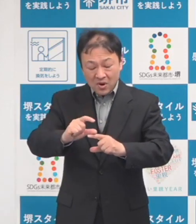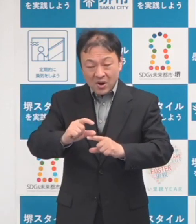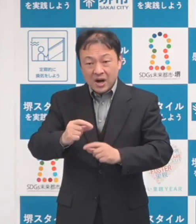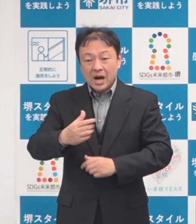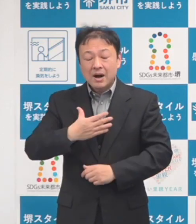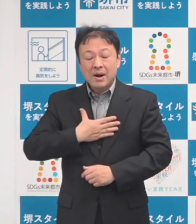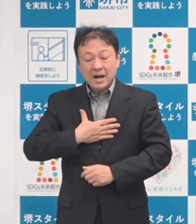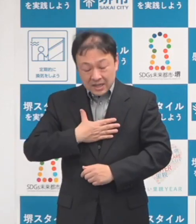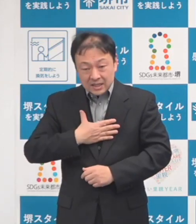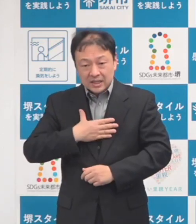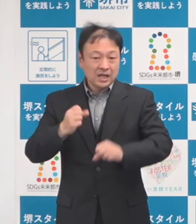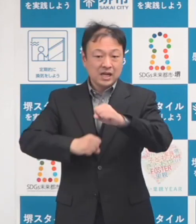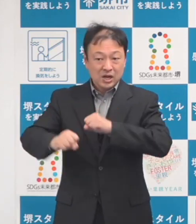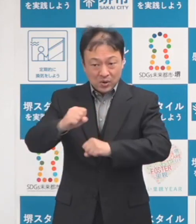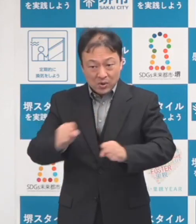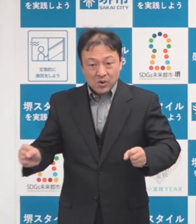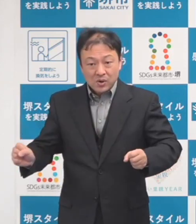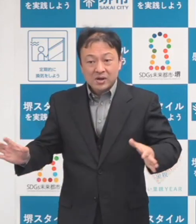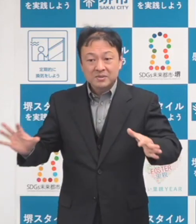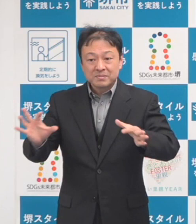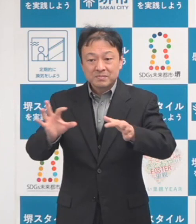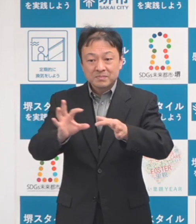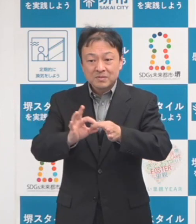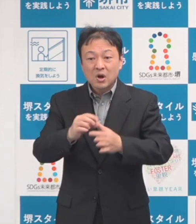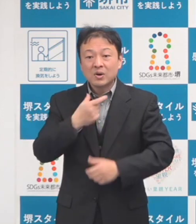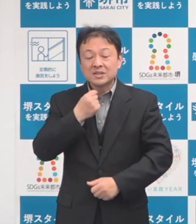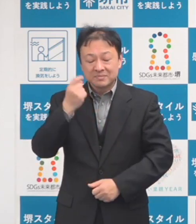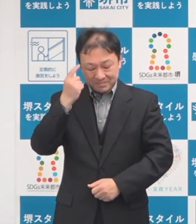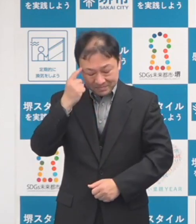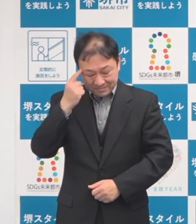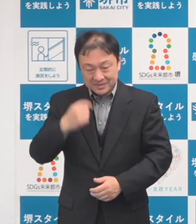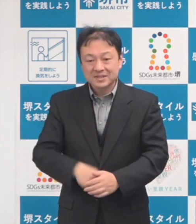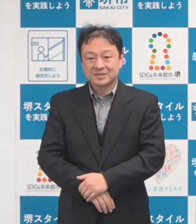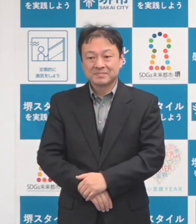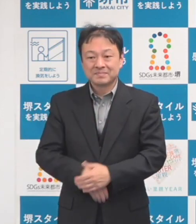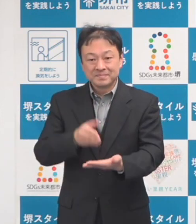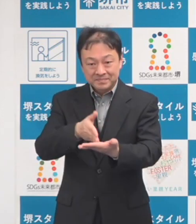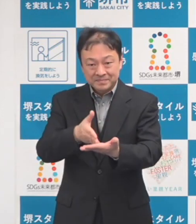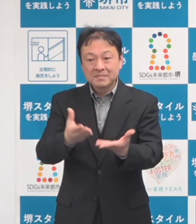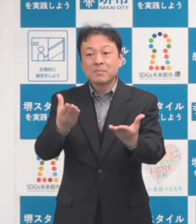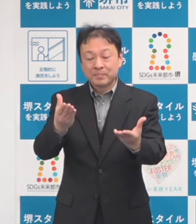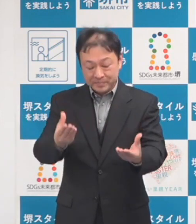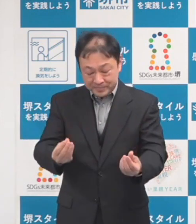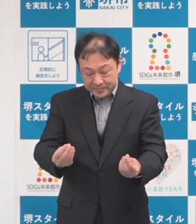行動につながるように堺市も積極的に働きかけていきたいと考えております。私からは以上です。